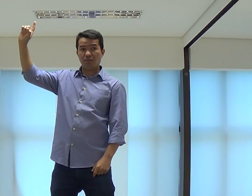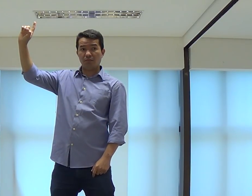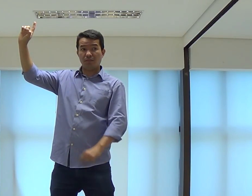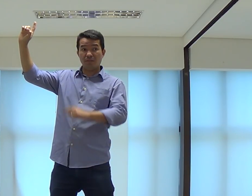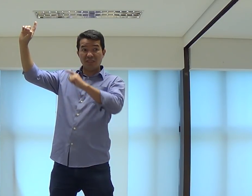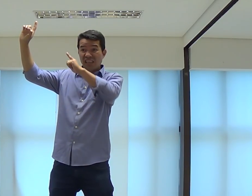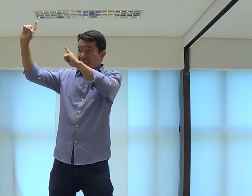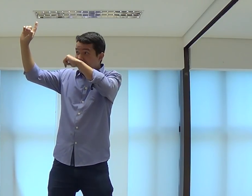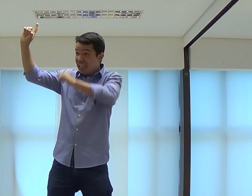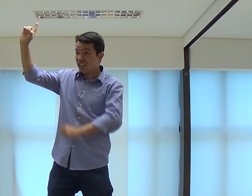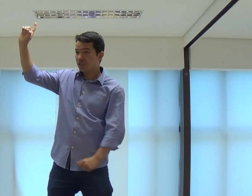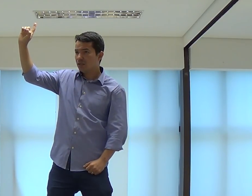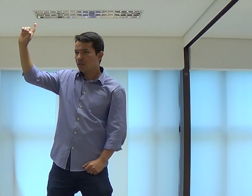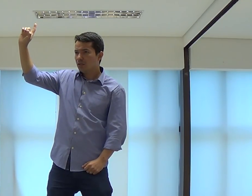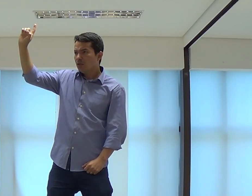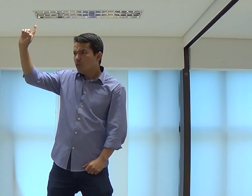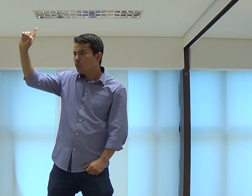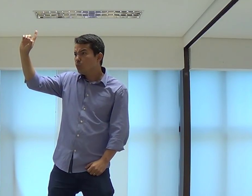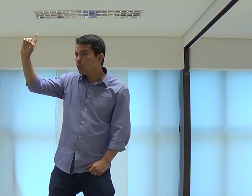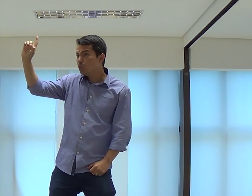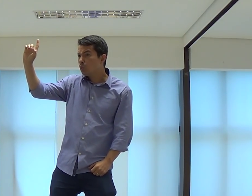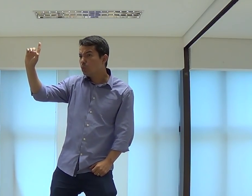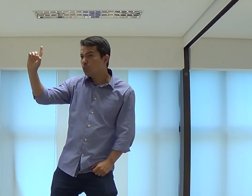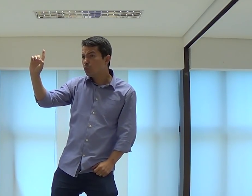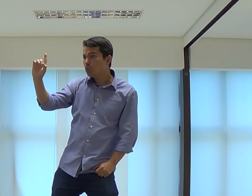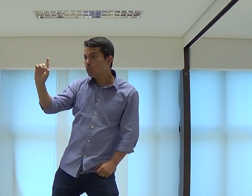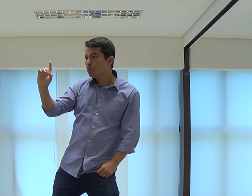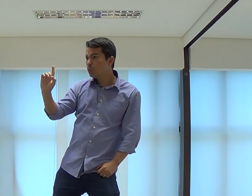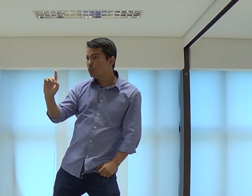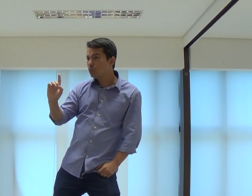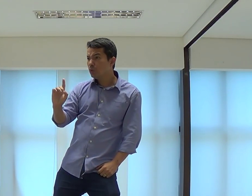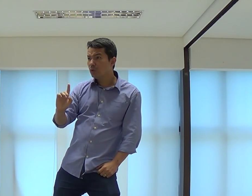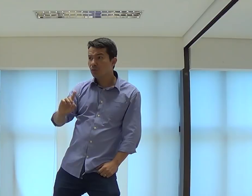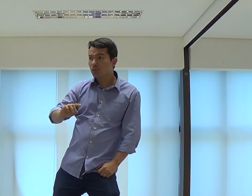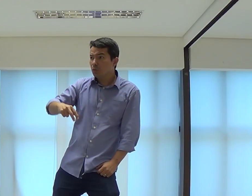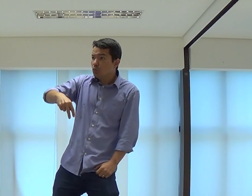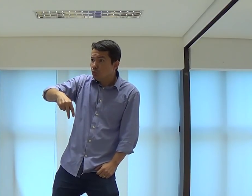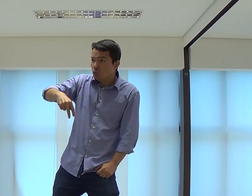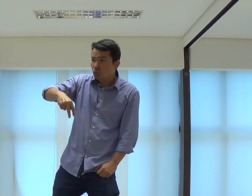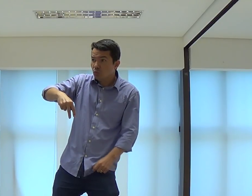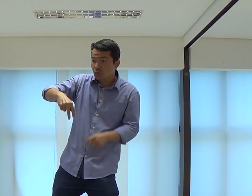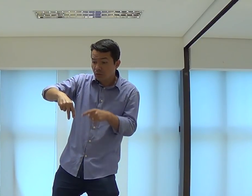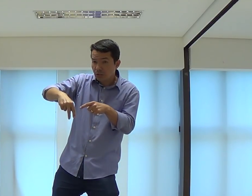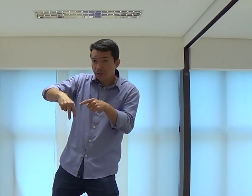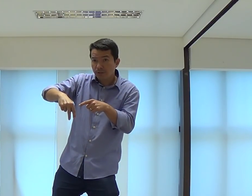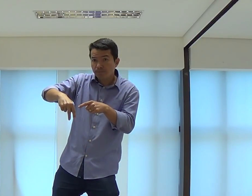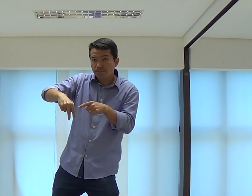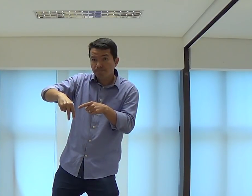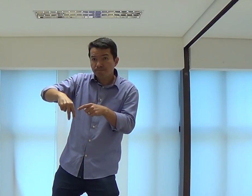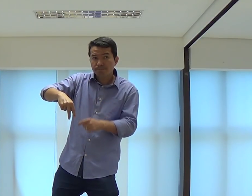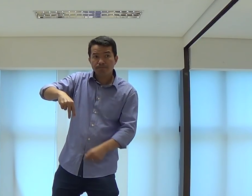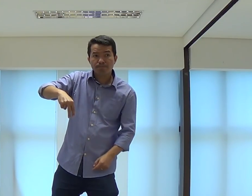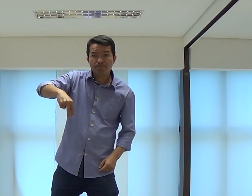é Deus. E ele veio aqui na terra, se transformou em